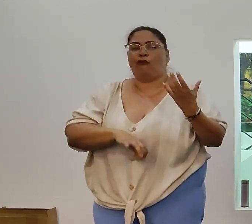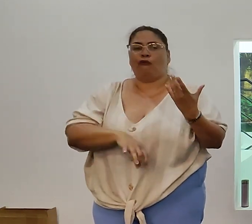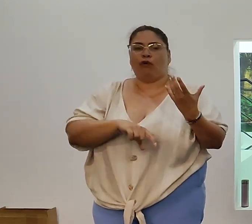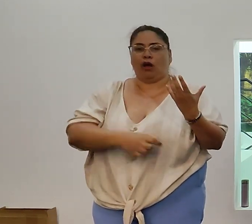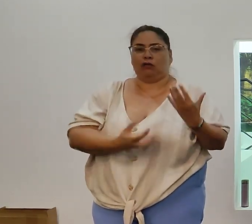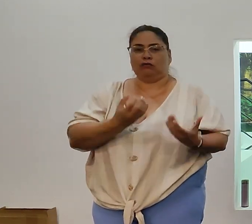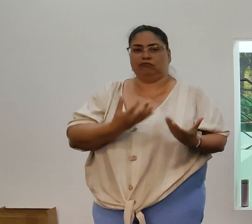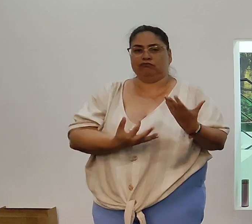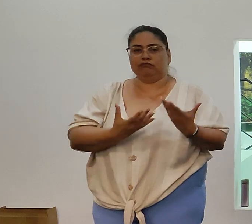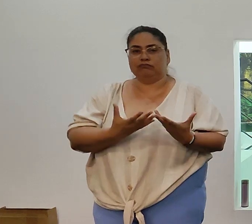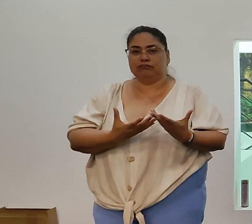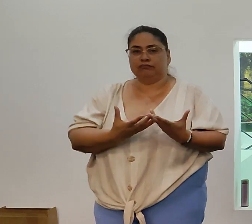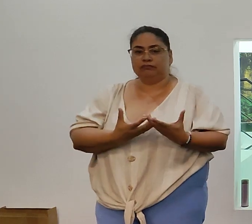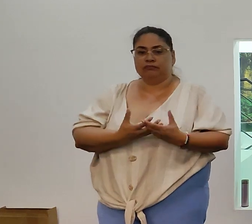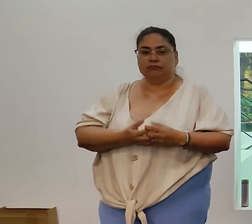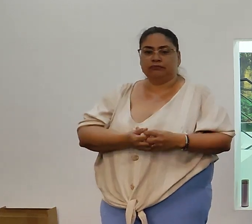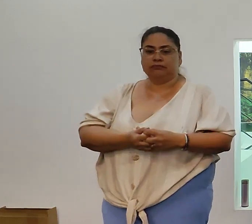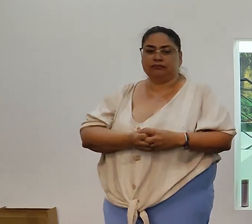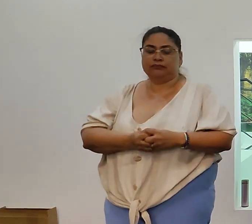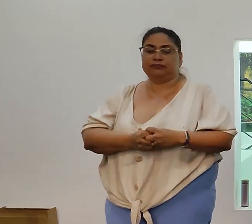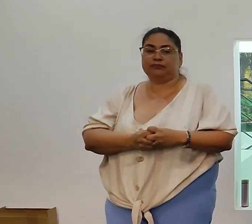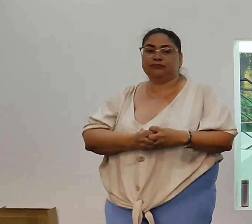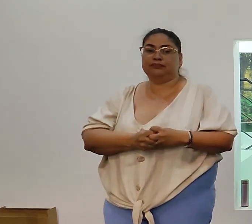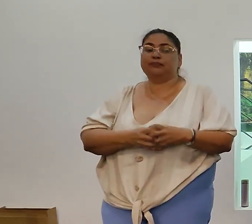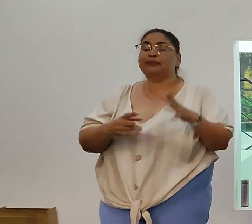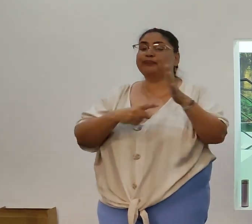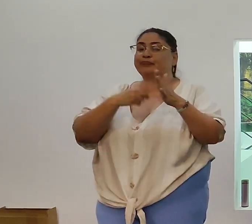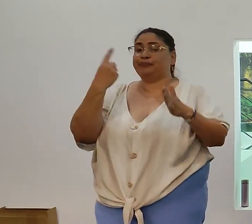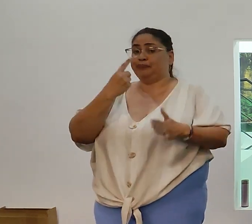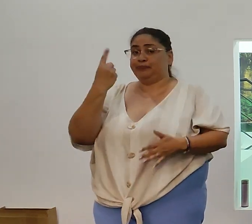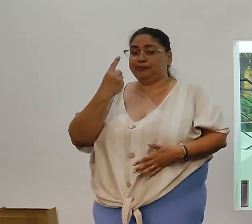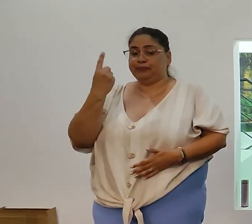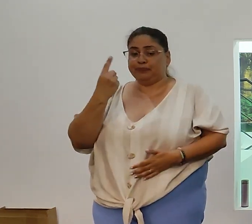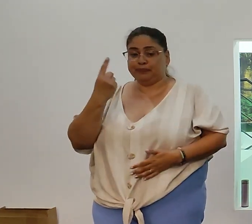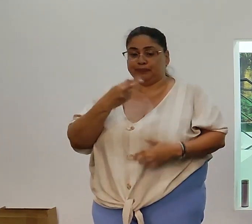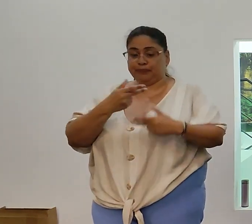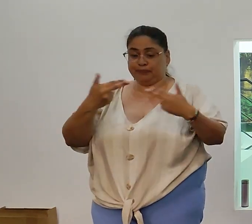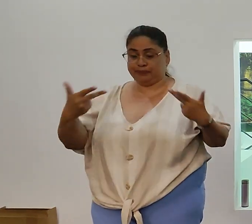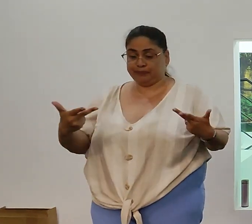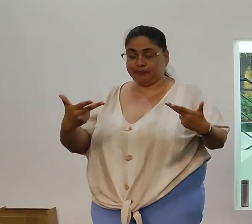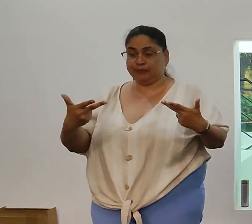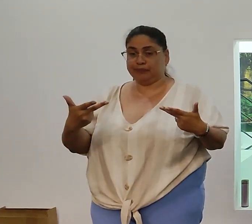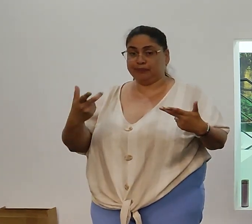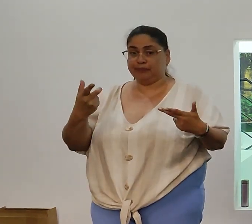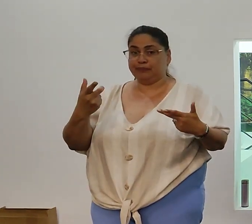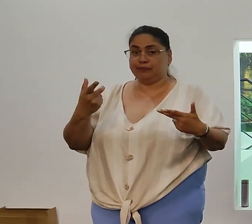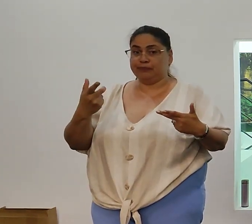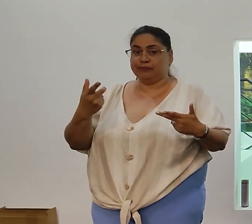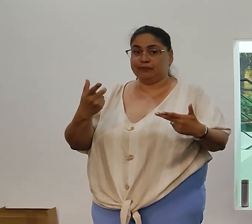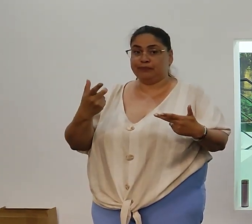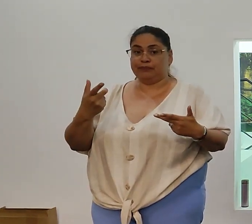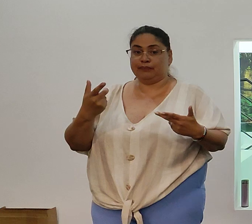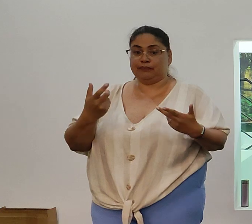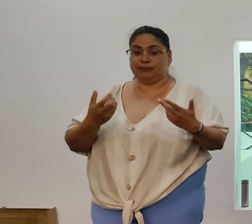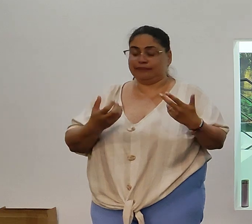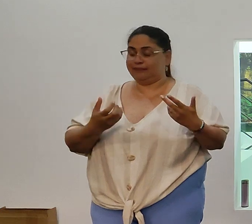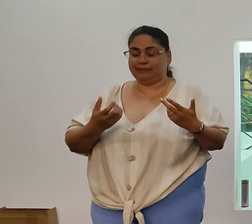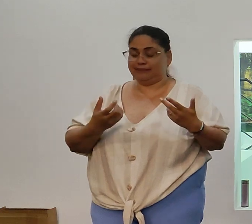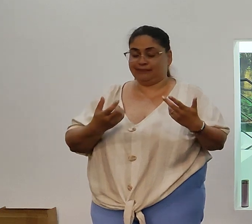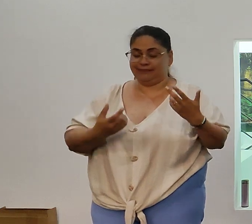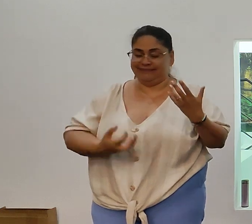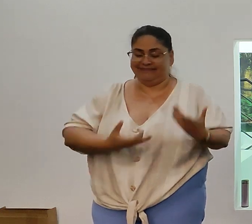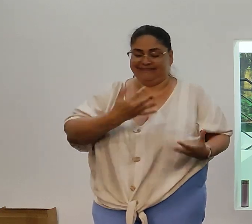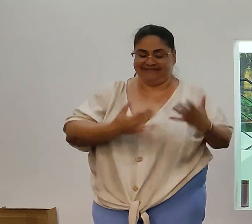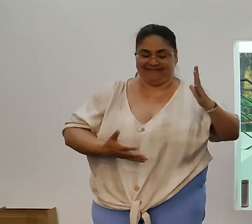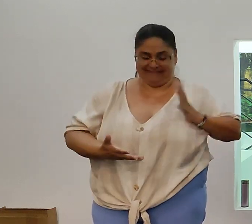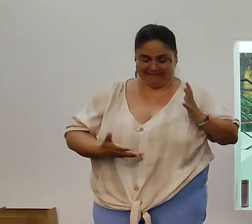explícitas sobre este lugar. A primeira característica que nós vemos é que Lázaro, ao chegar no Hades,